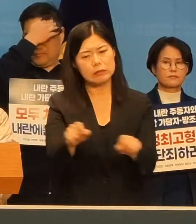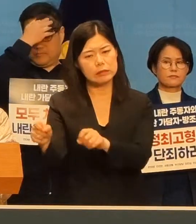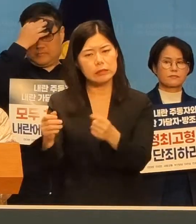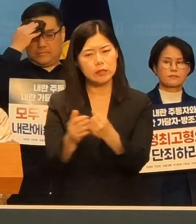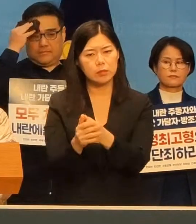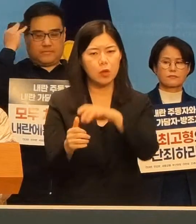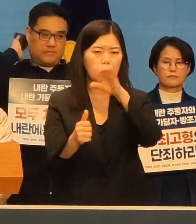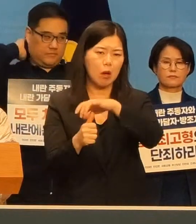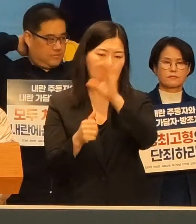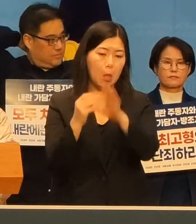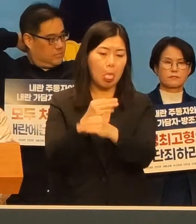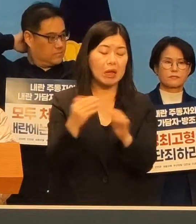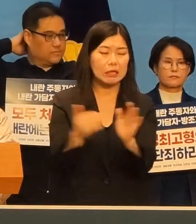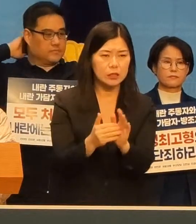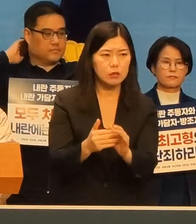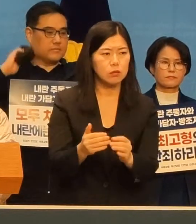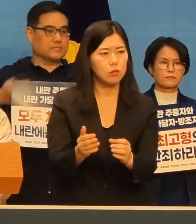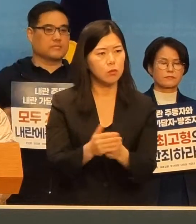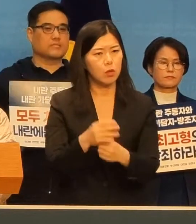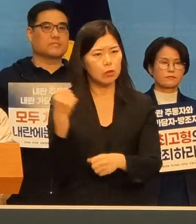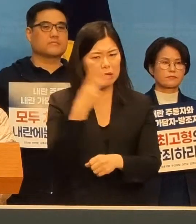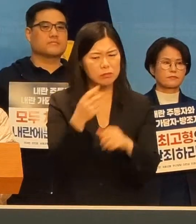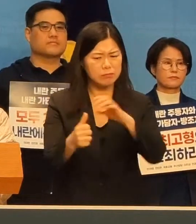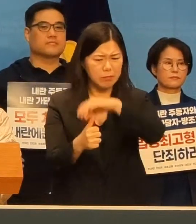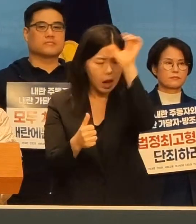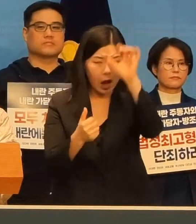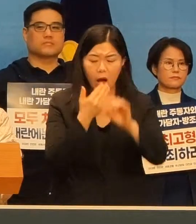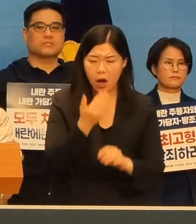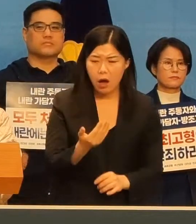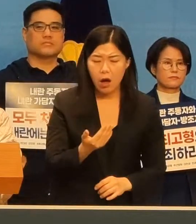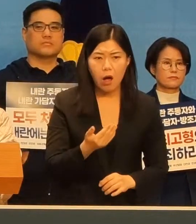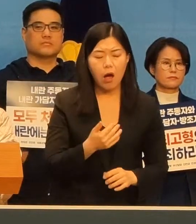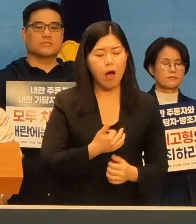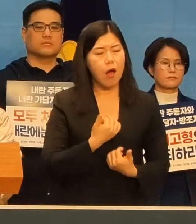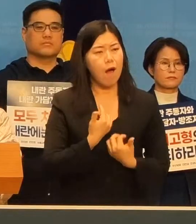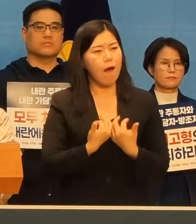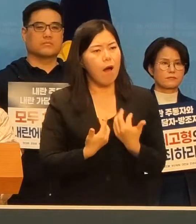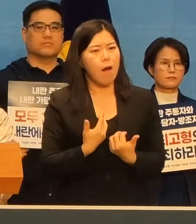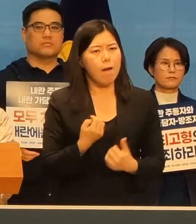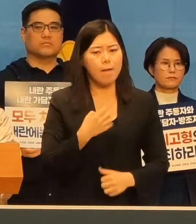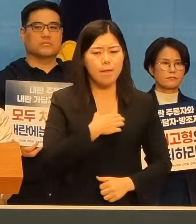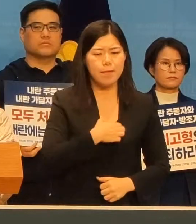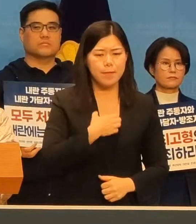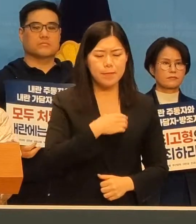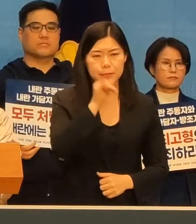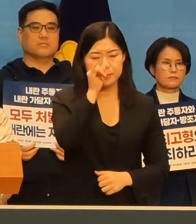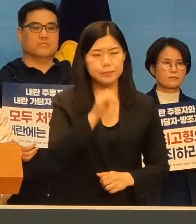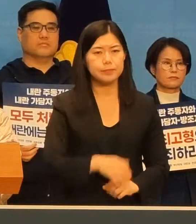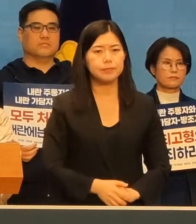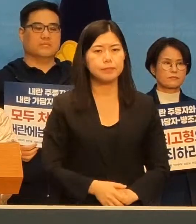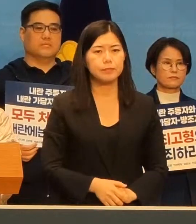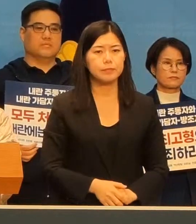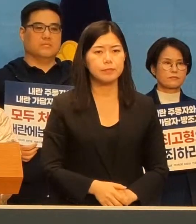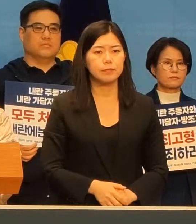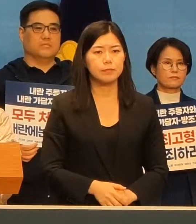만료를 핑계로 또다시 석방될 가능성에 분노와 우려를 금치 못하고 있습니다. 이에